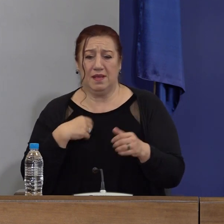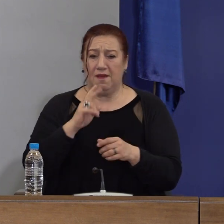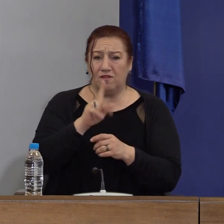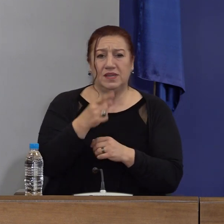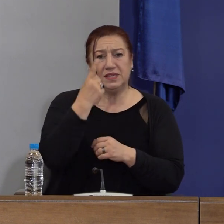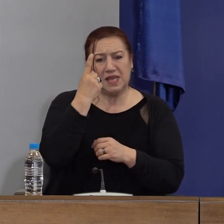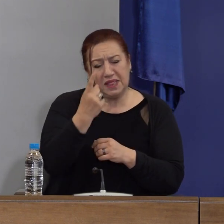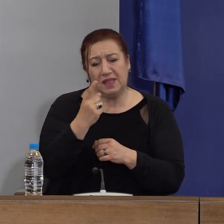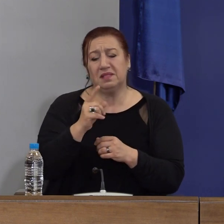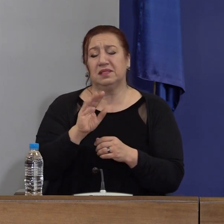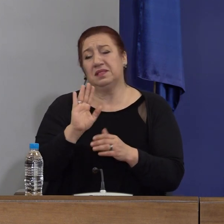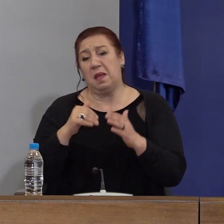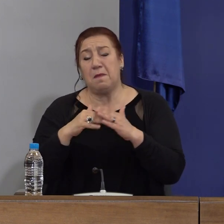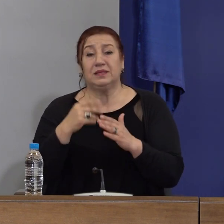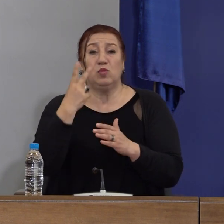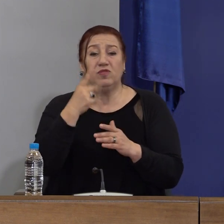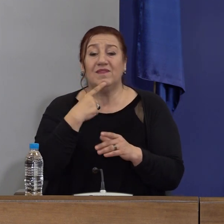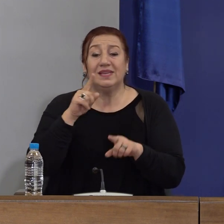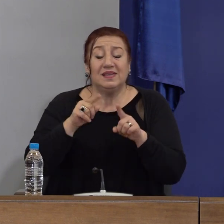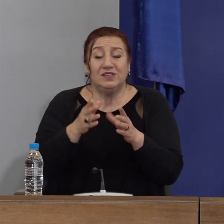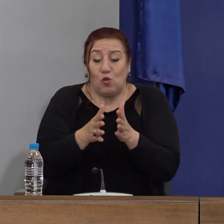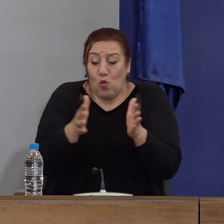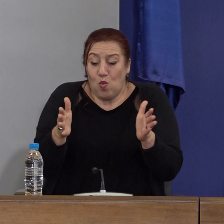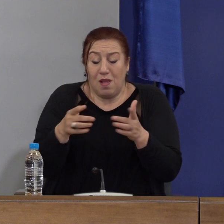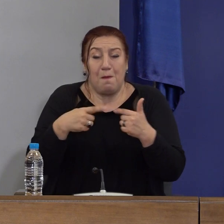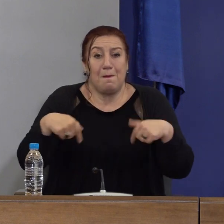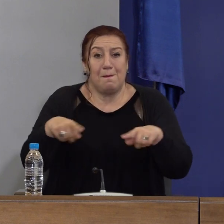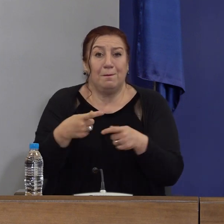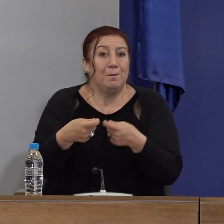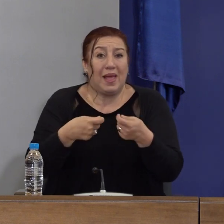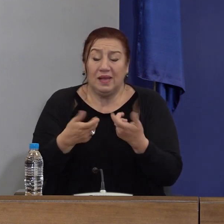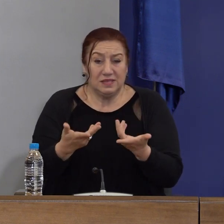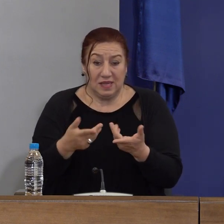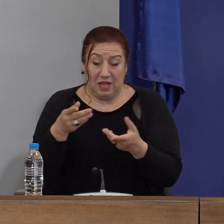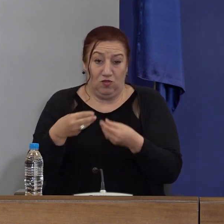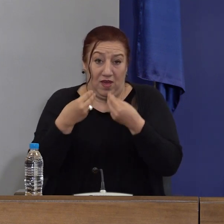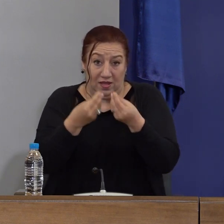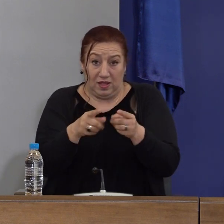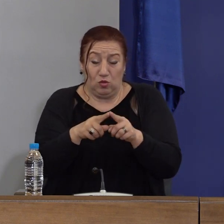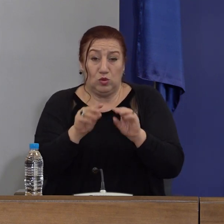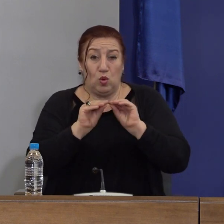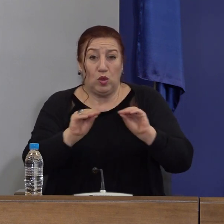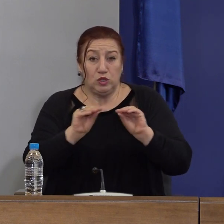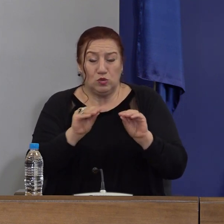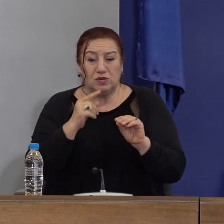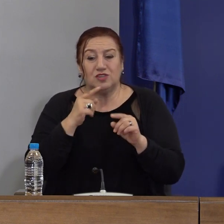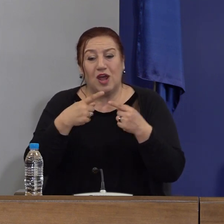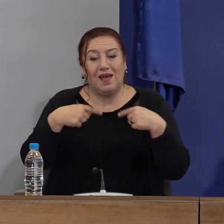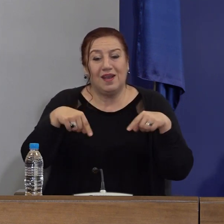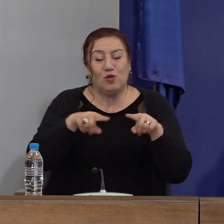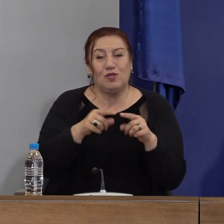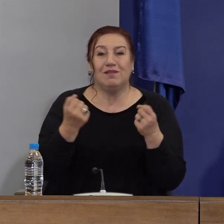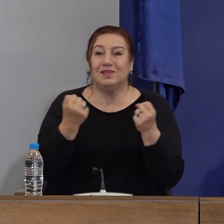максимум по двама, в зависимост от големината на магазина. Това е дадено като инструктаж на регионалните